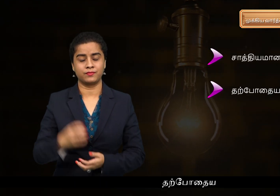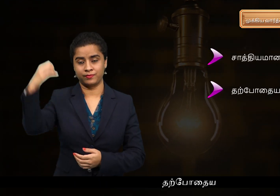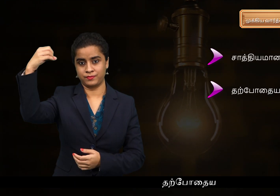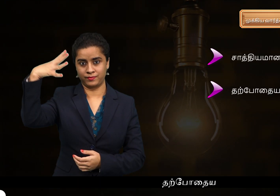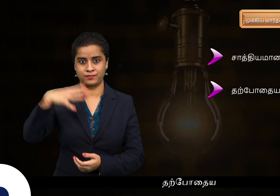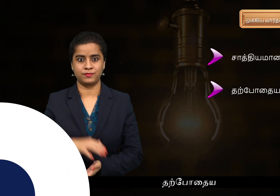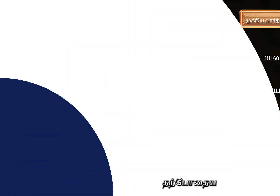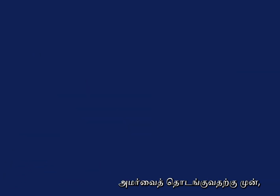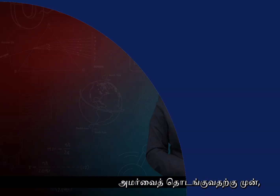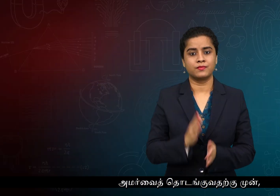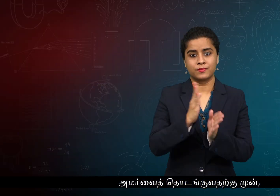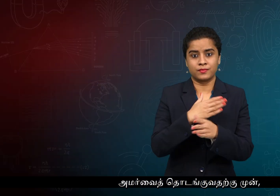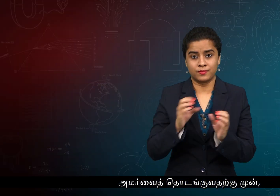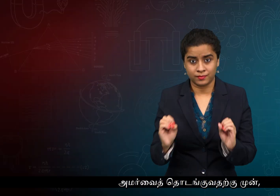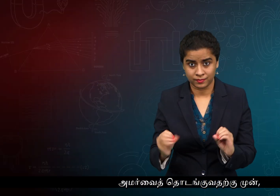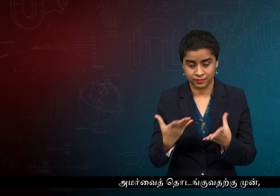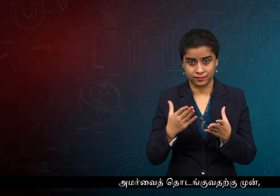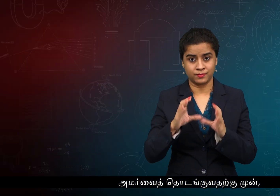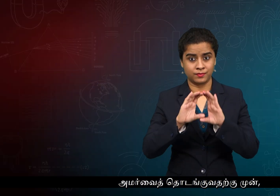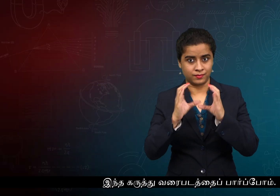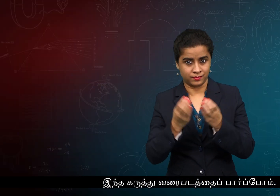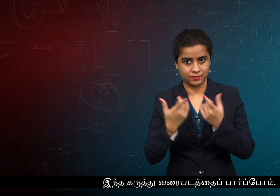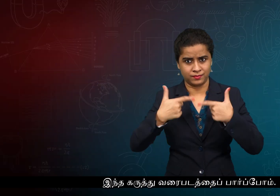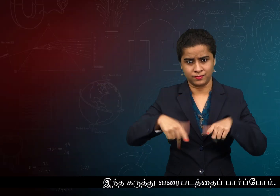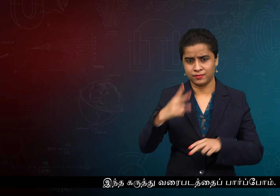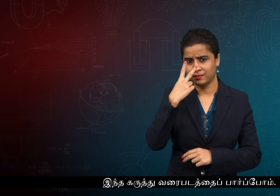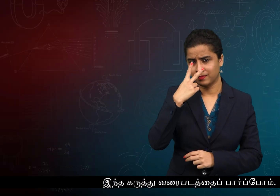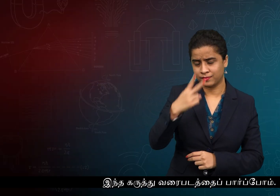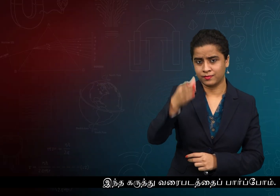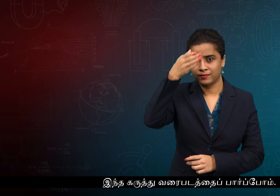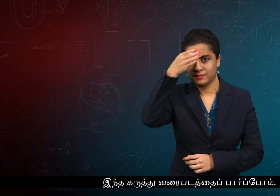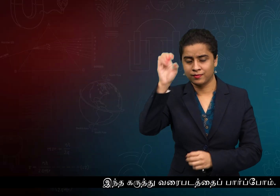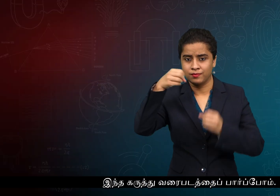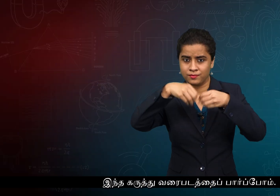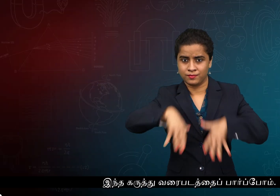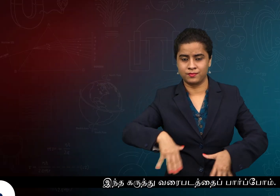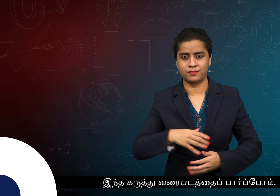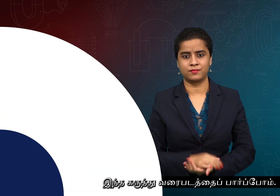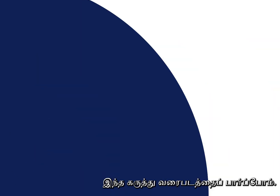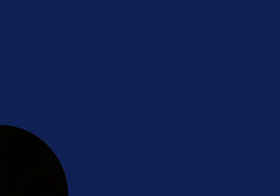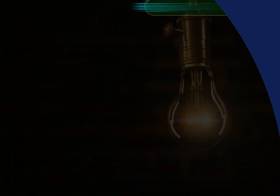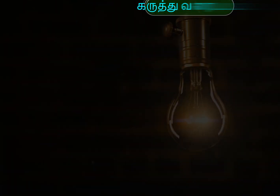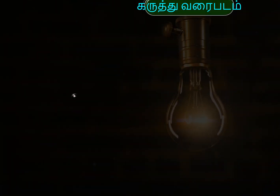மின்னோட்டம். அமர்வை தொடங்குவதற்கு முன் இந்த கருத்து வரைபடத்தை பார்ப்போம்.